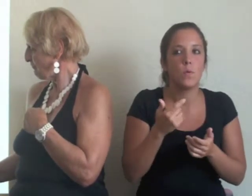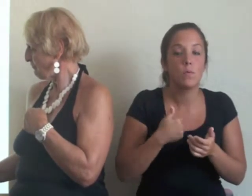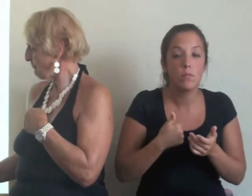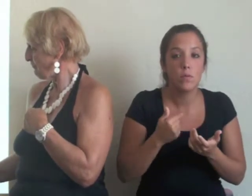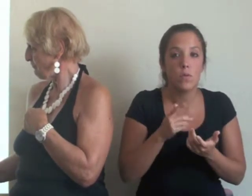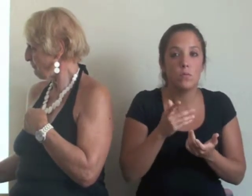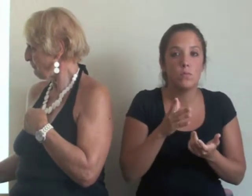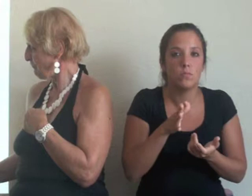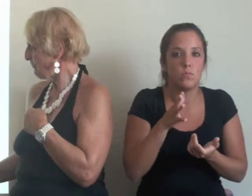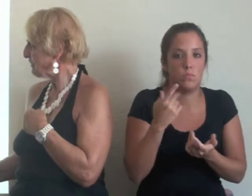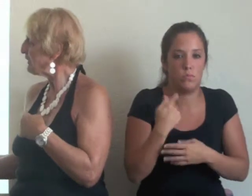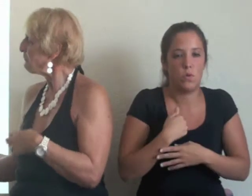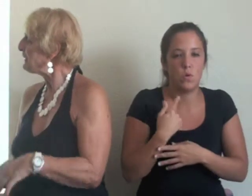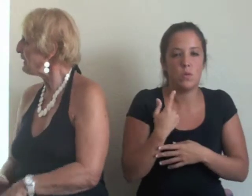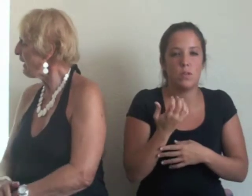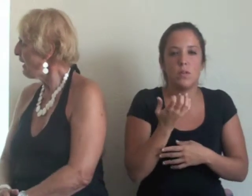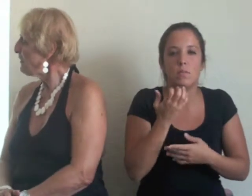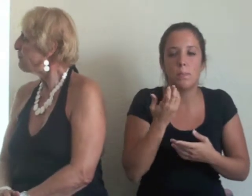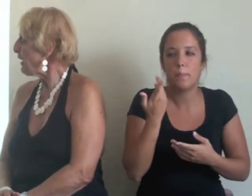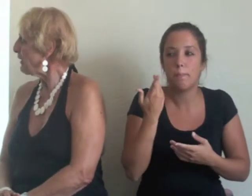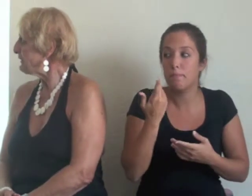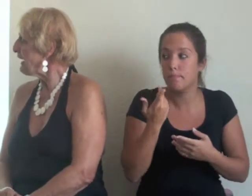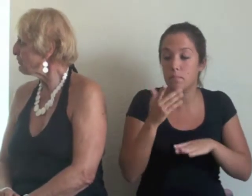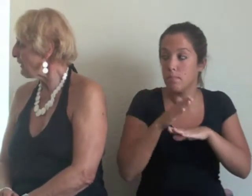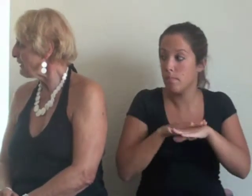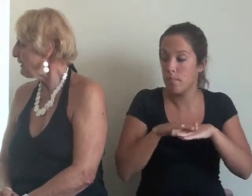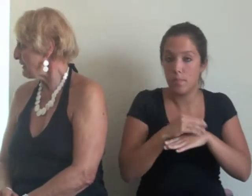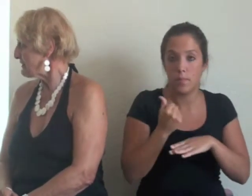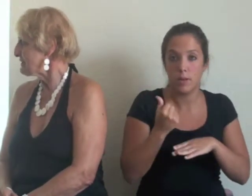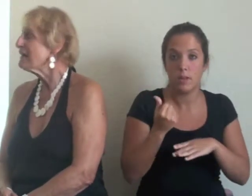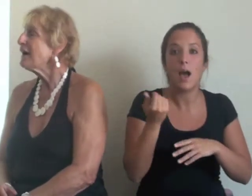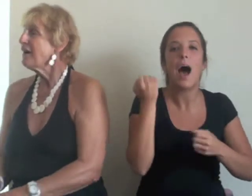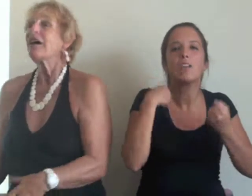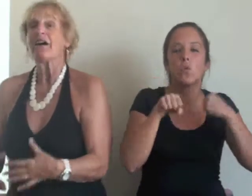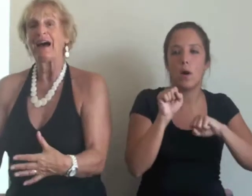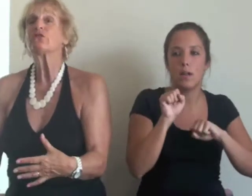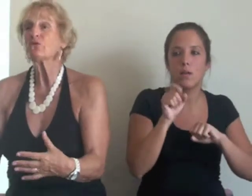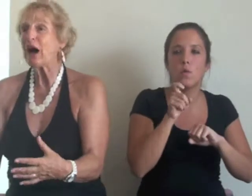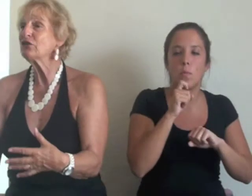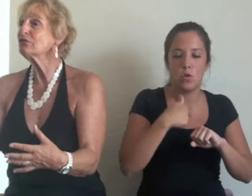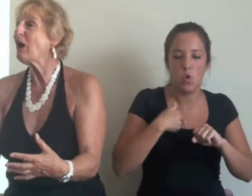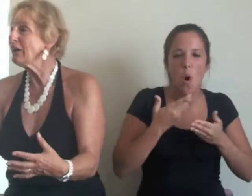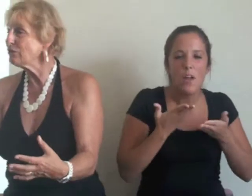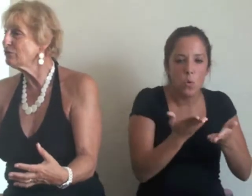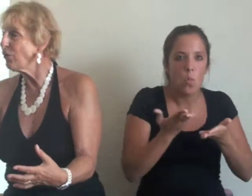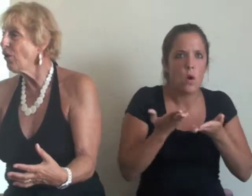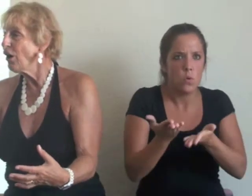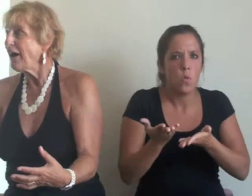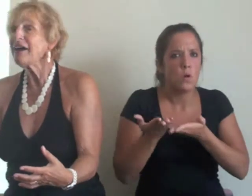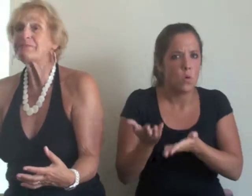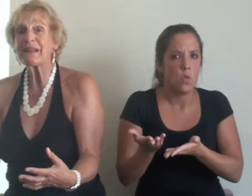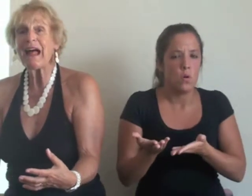están conmigo si ayudo. Sí, la manera de actuar es ayudo, ayudo,